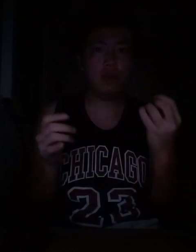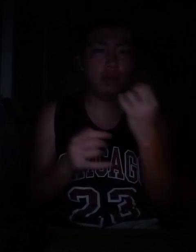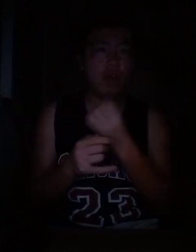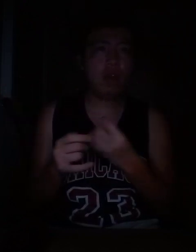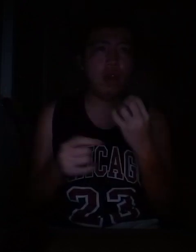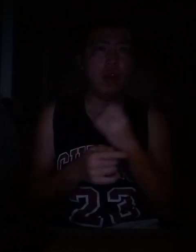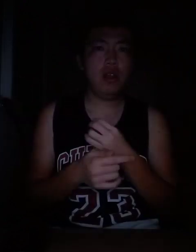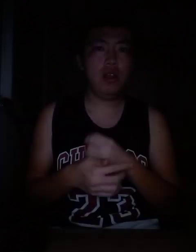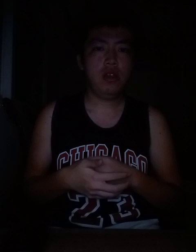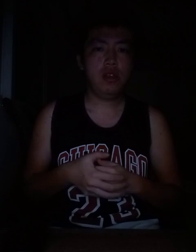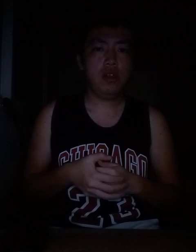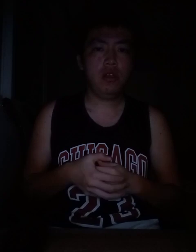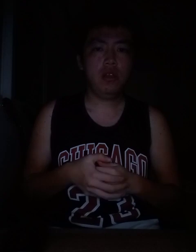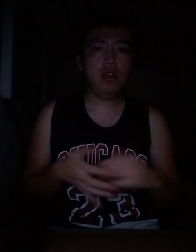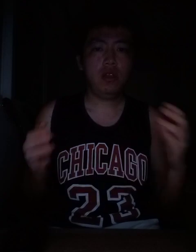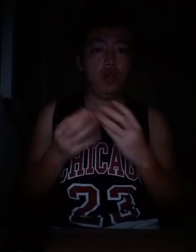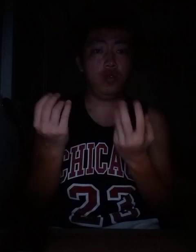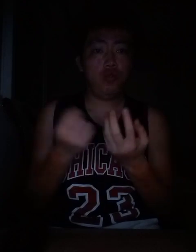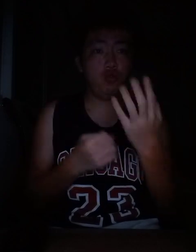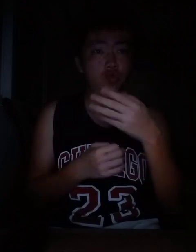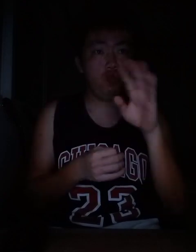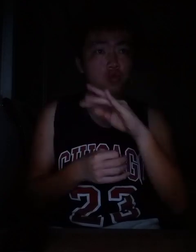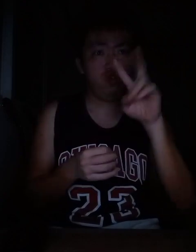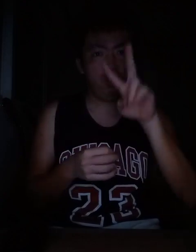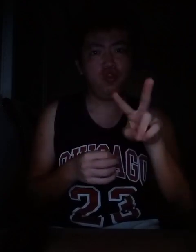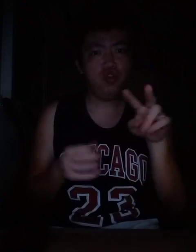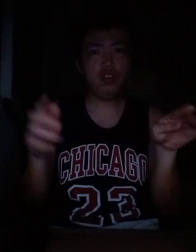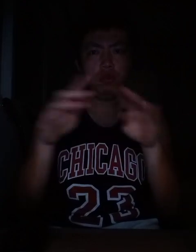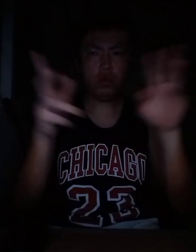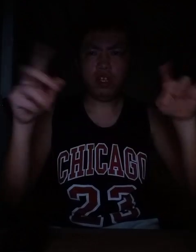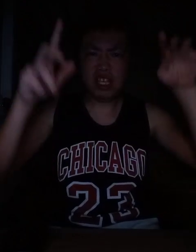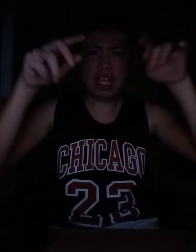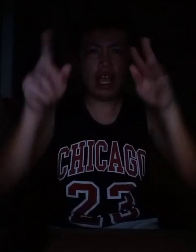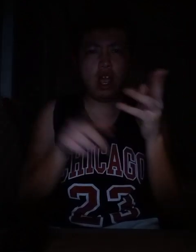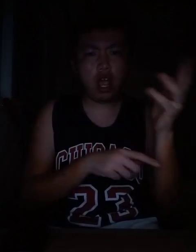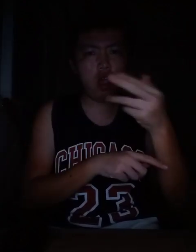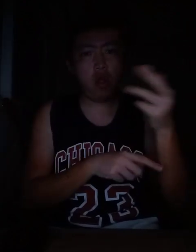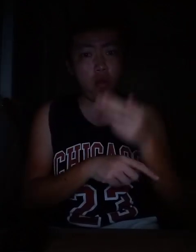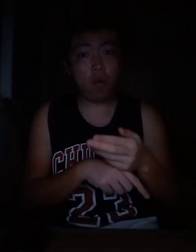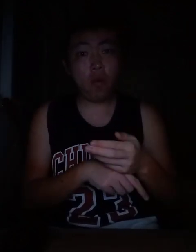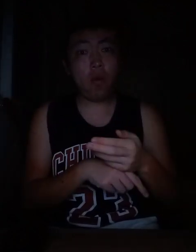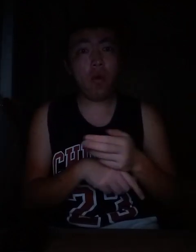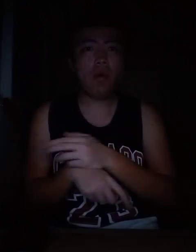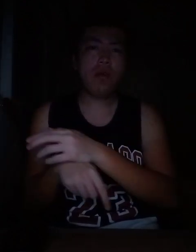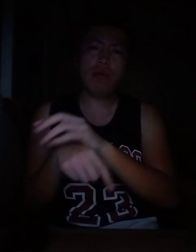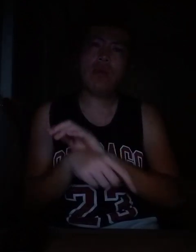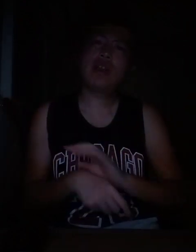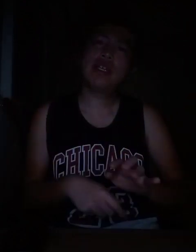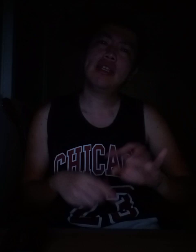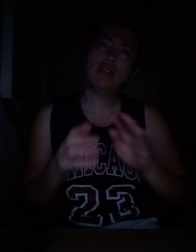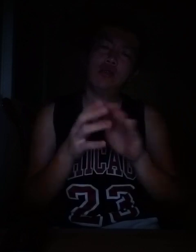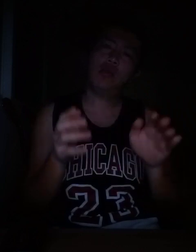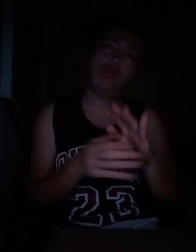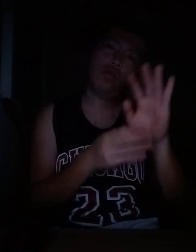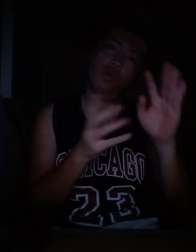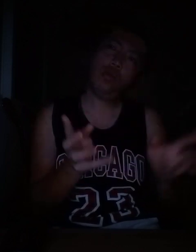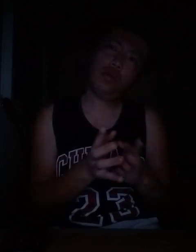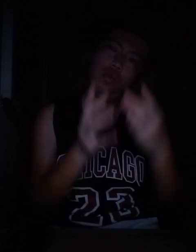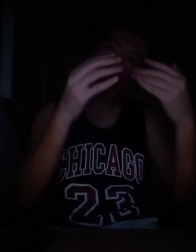때문입니다. 게시글에는 어제 오후 2시에 폭탄 테러를 하러 간다는 제목으로 폭탄을 설치했고 공항에서 나오는